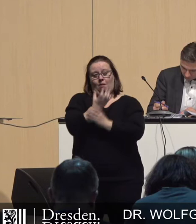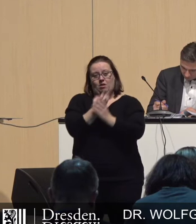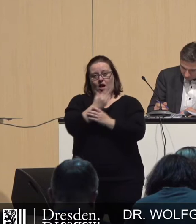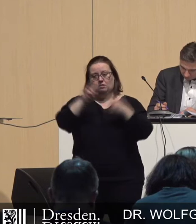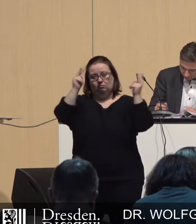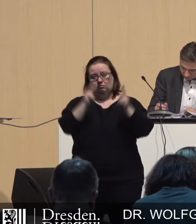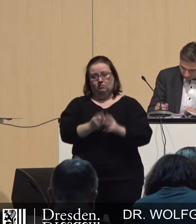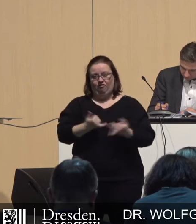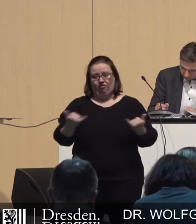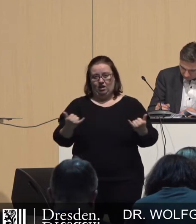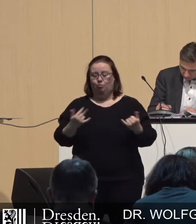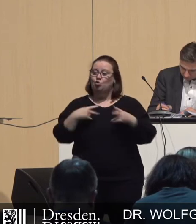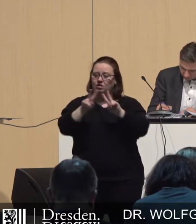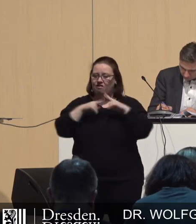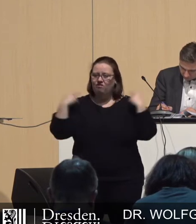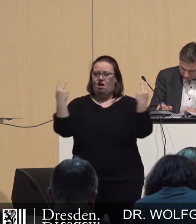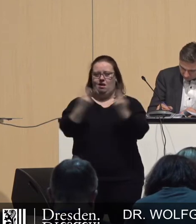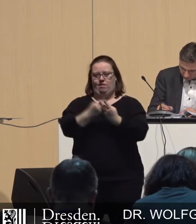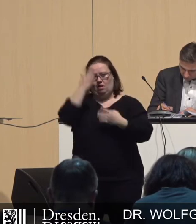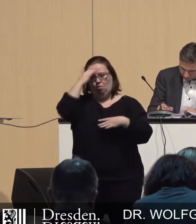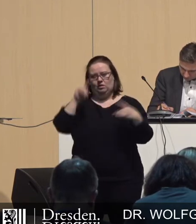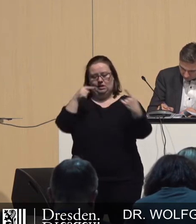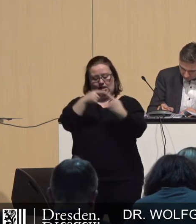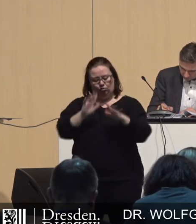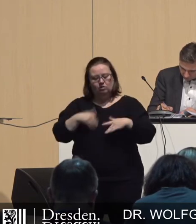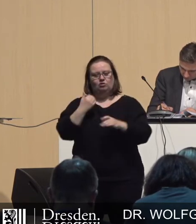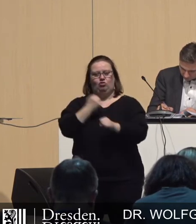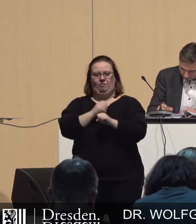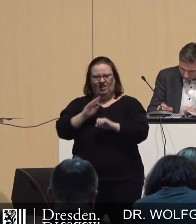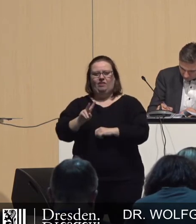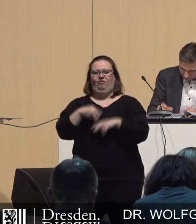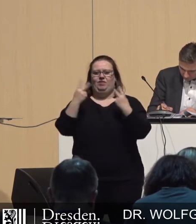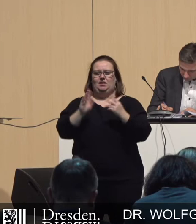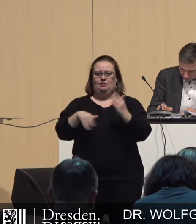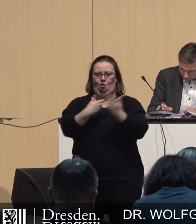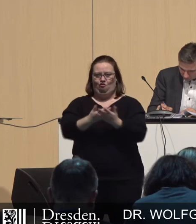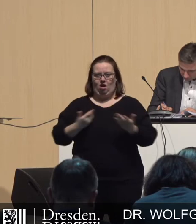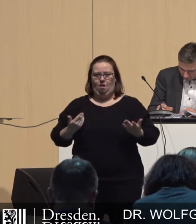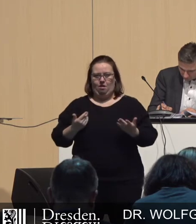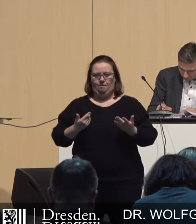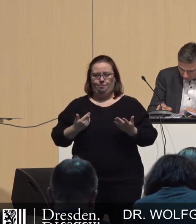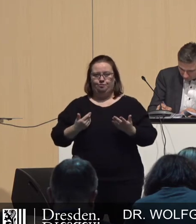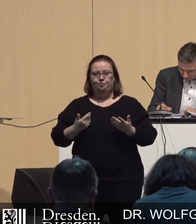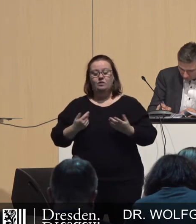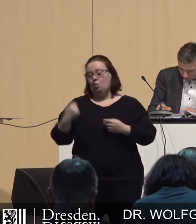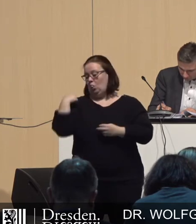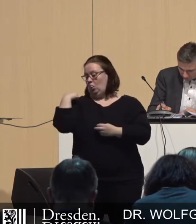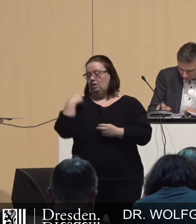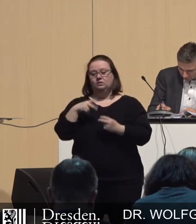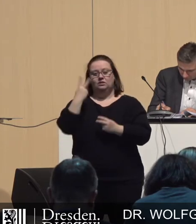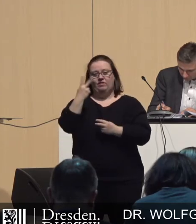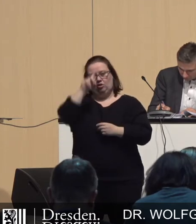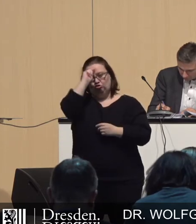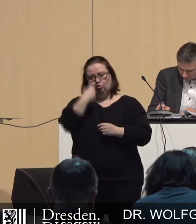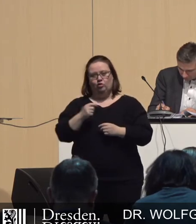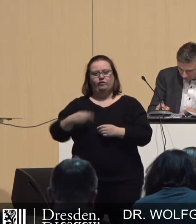ist daher weltweit nach wie vor das erste Gebot der Stunde. Darauf weisen auch zwei jüngst erschienene Studien